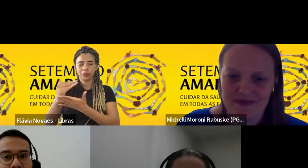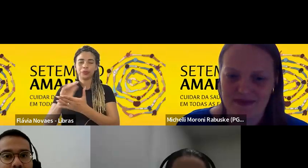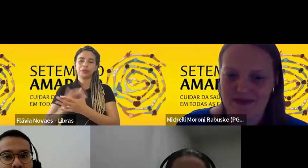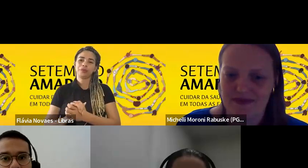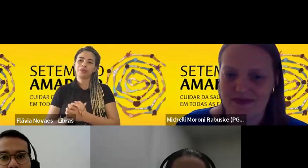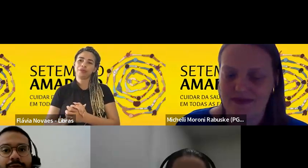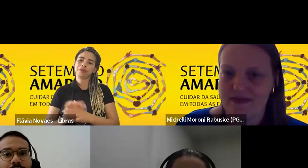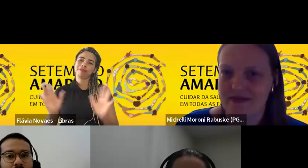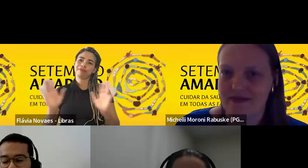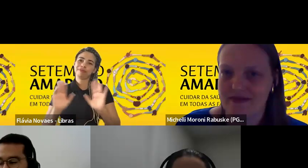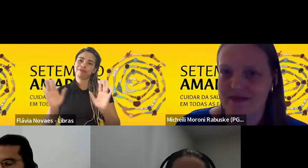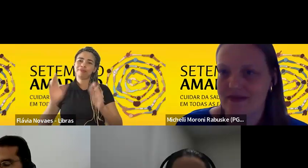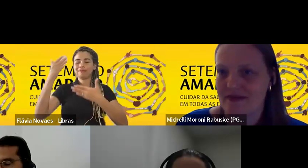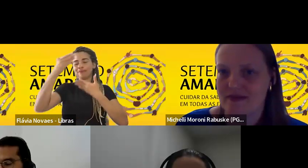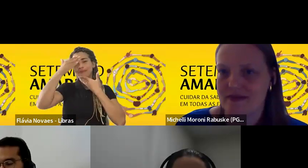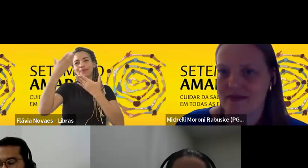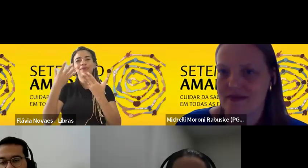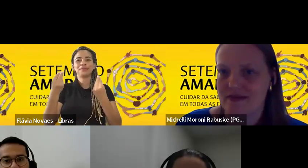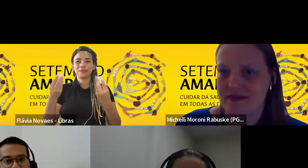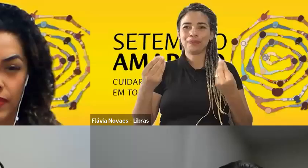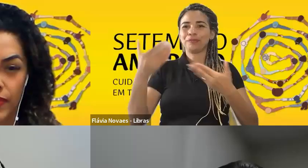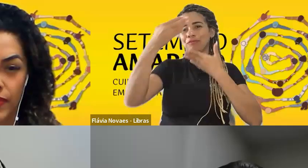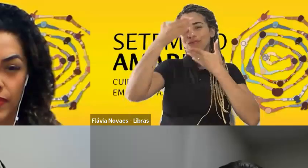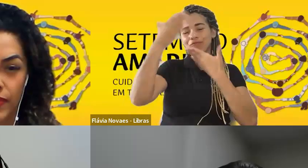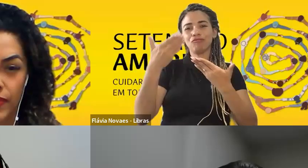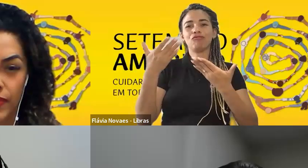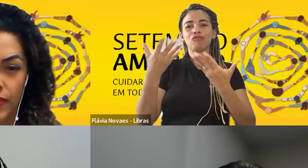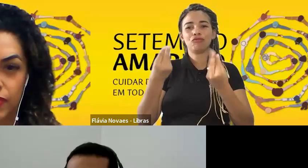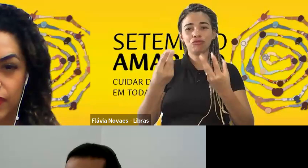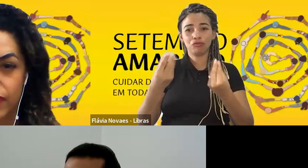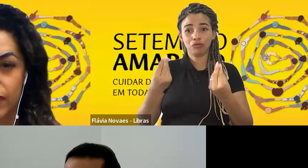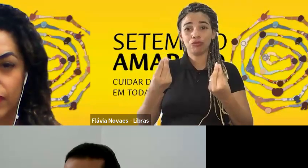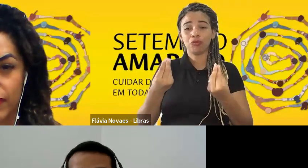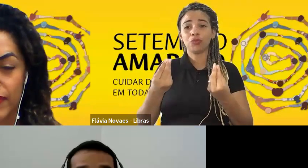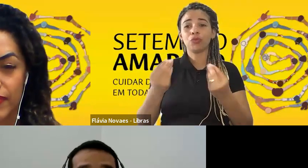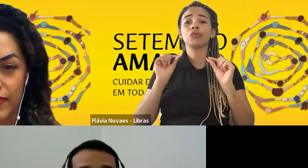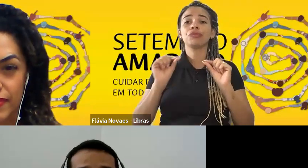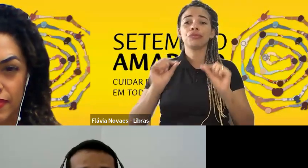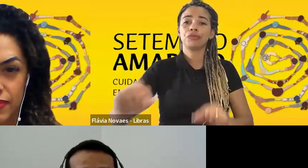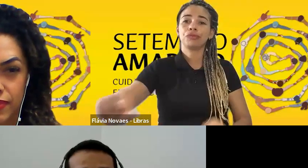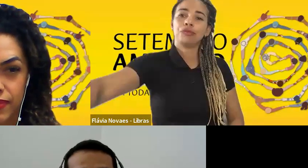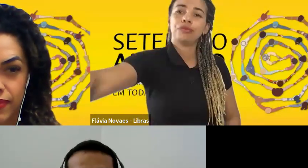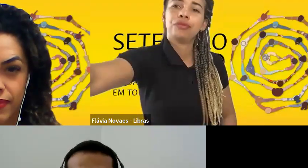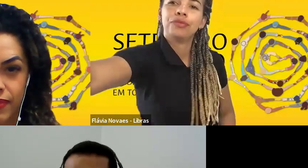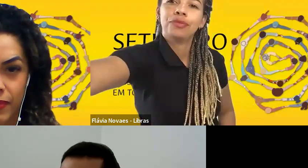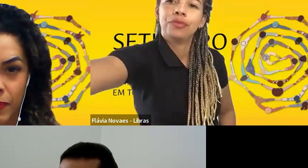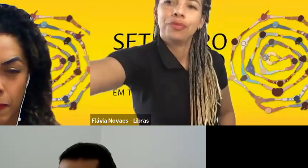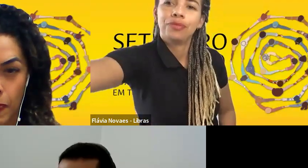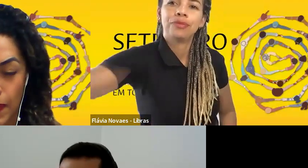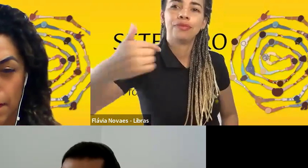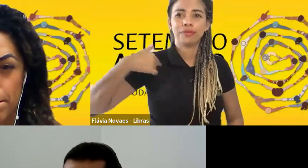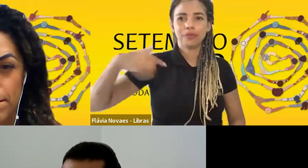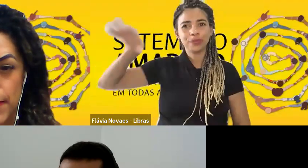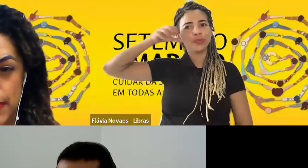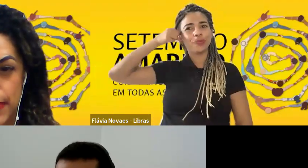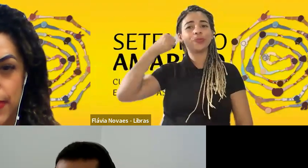obrigado. Eu quero agradecer. Inicialmente, eu vou fazer minha autodescrição para as pessoas